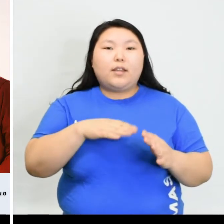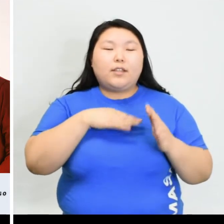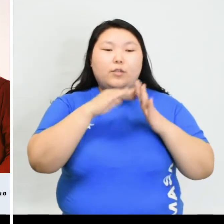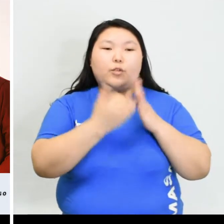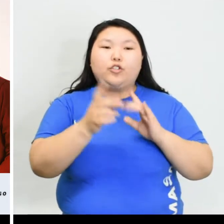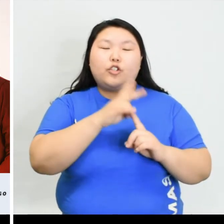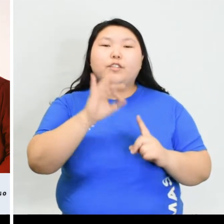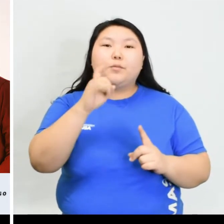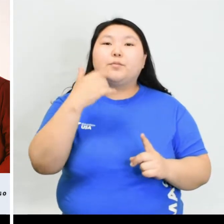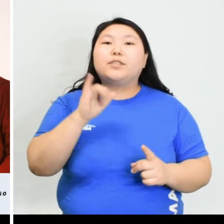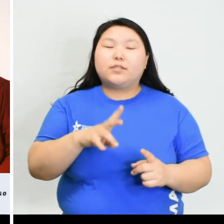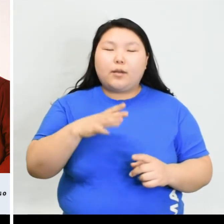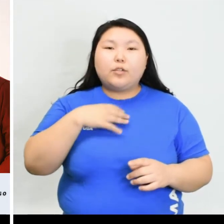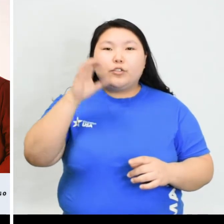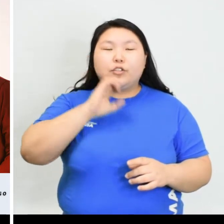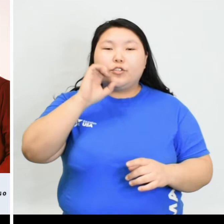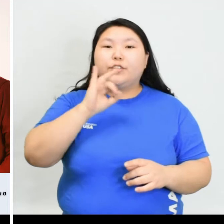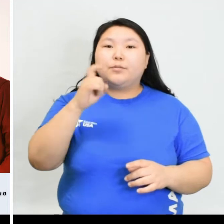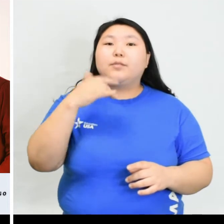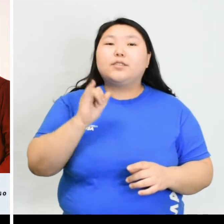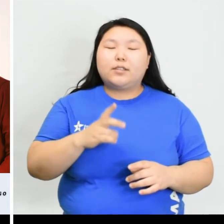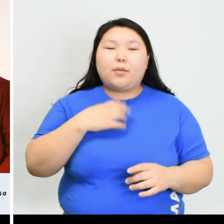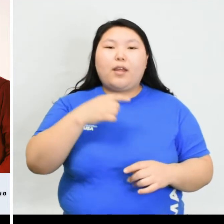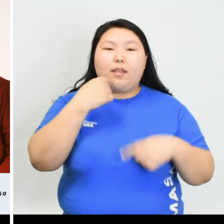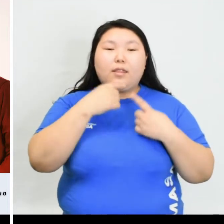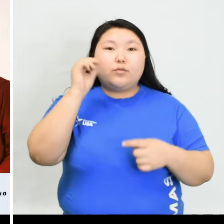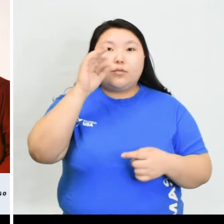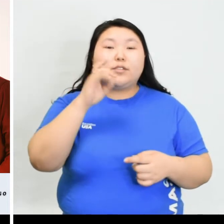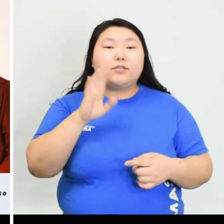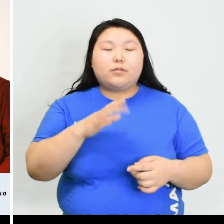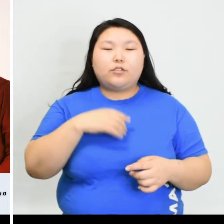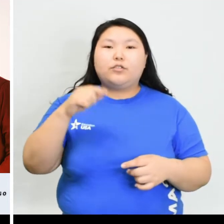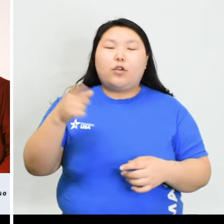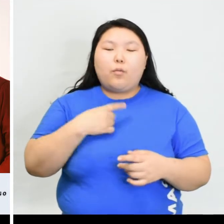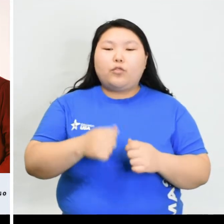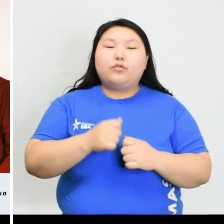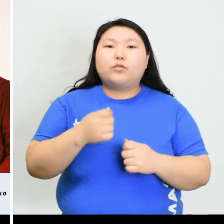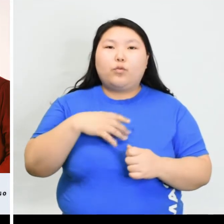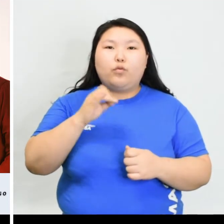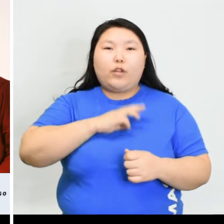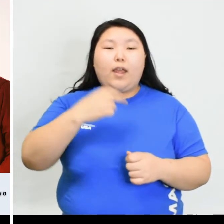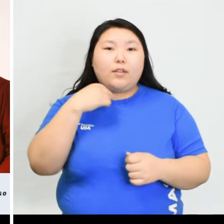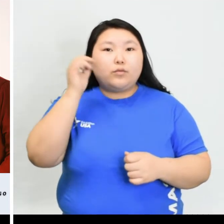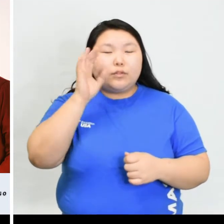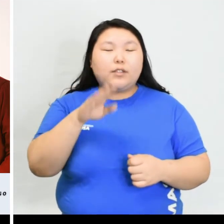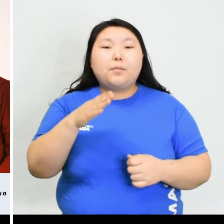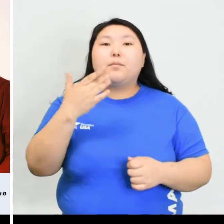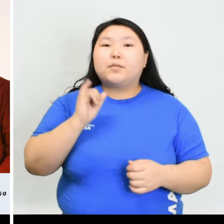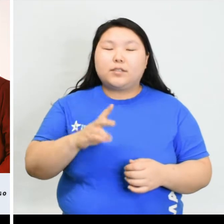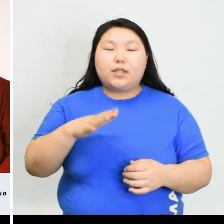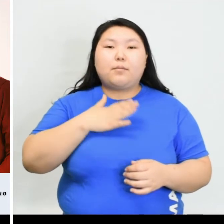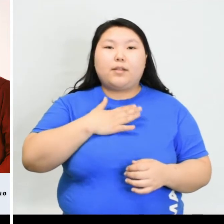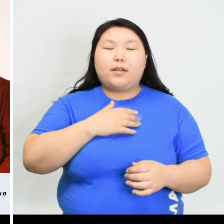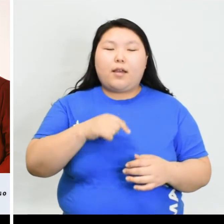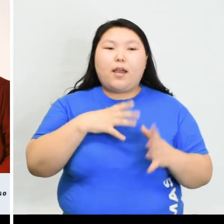суур. Тийм гэр бүлийн нөлөө их байсан да. Тэгээд сонирхол их байсан. Одоо хэлийн сурцсан ч одоо тэнд юуны төлөө англиэр сурсан гэлээ тэ. Тийм л